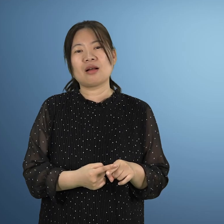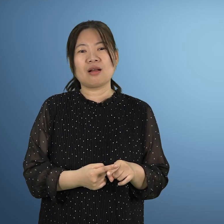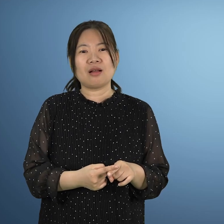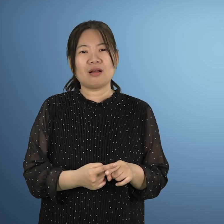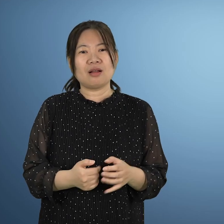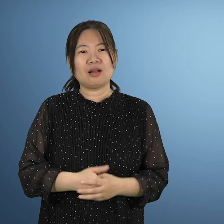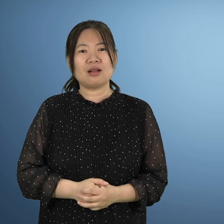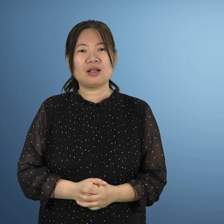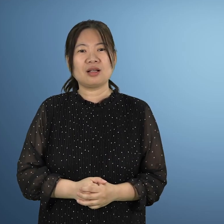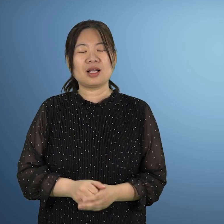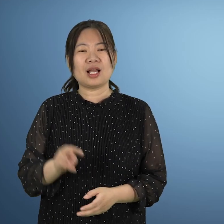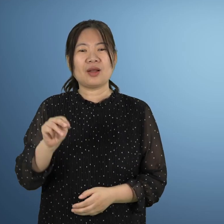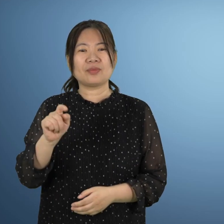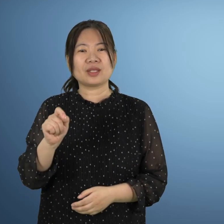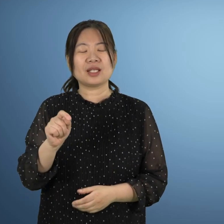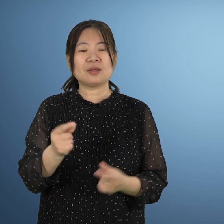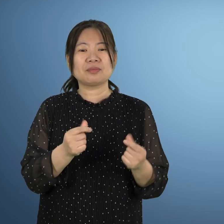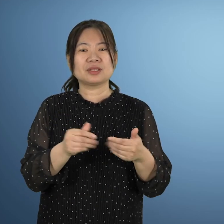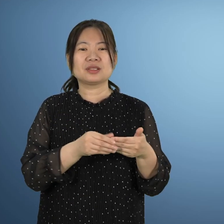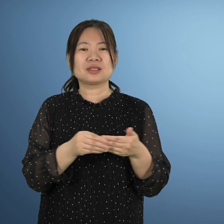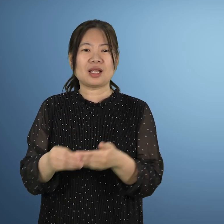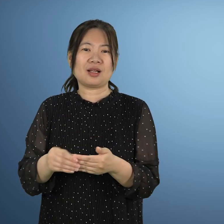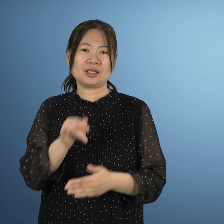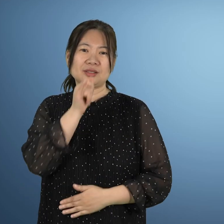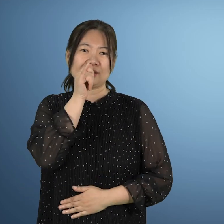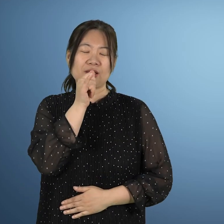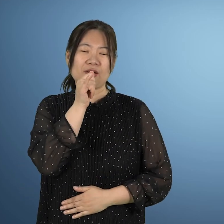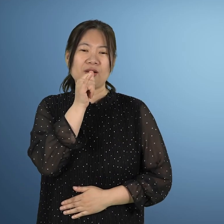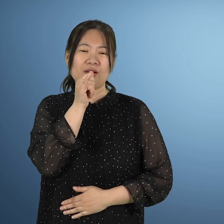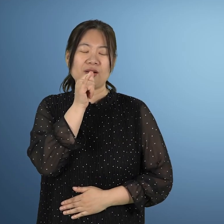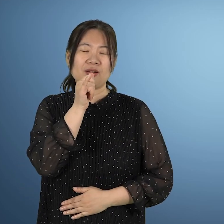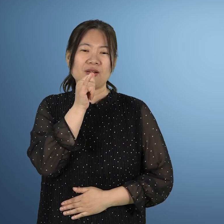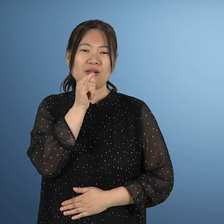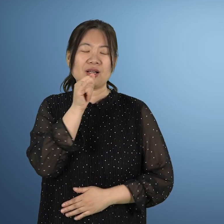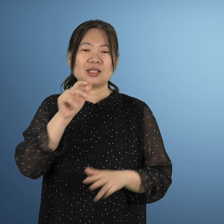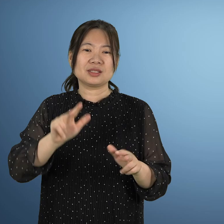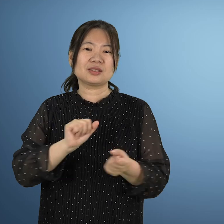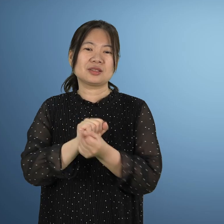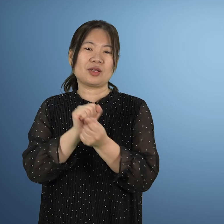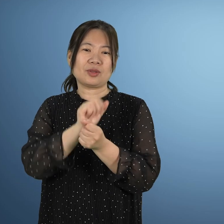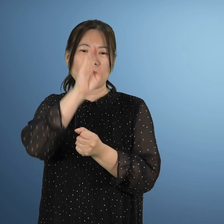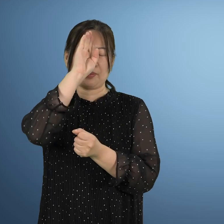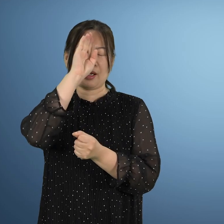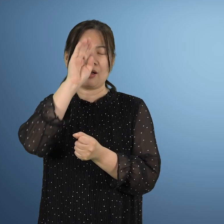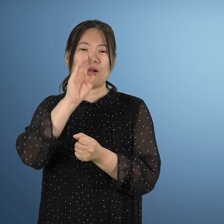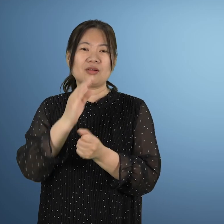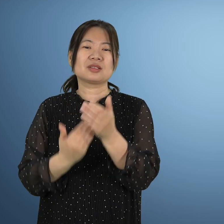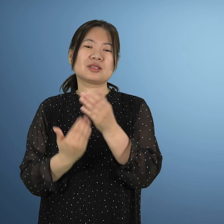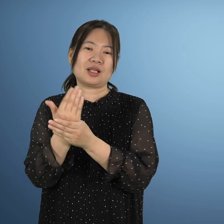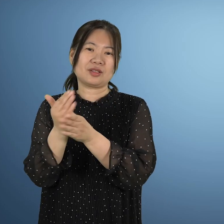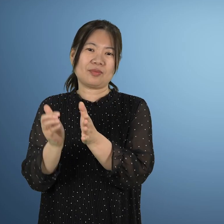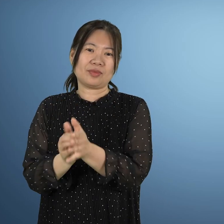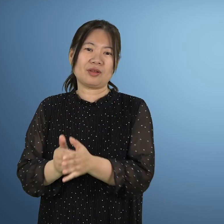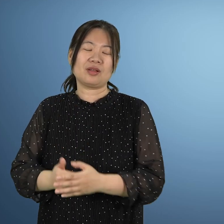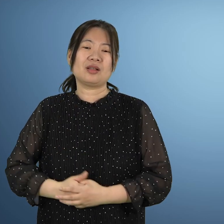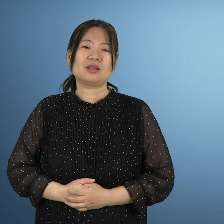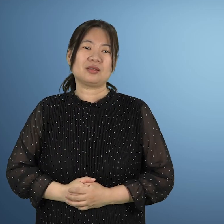좀 뭐 MT 비슷하게 데려갔다가 이런 어려움을 지금 겪게 된 겁니다.